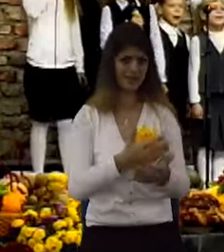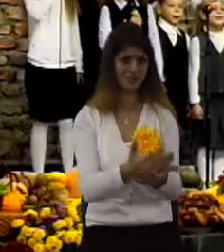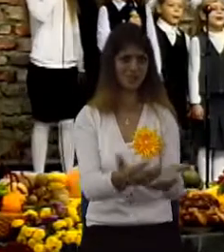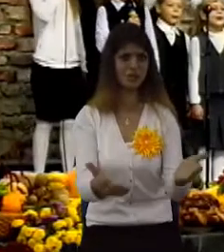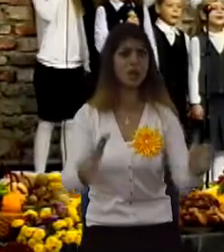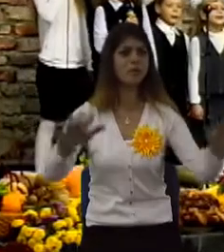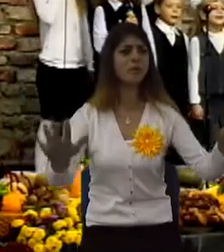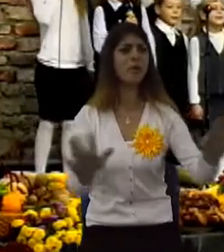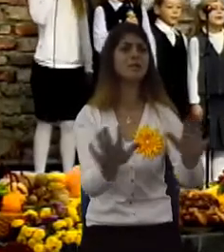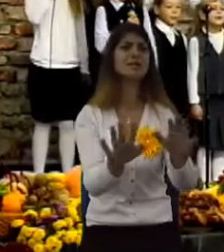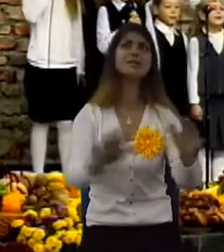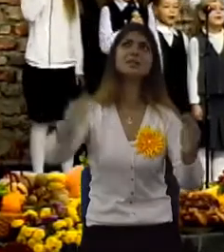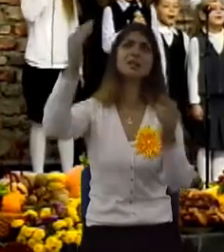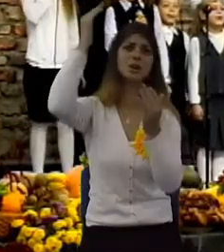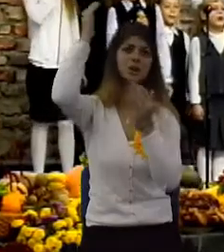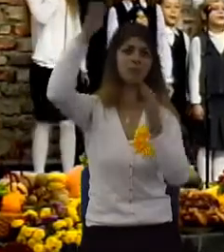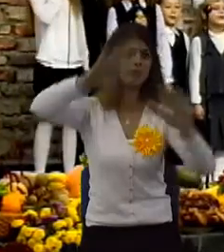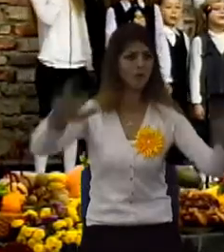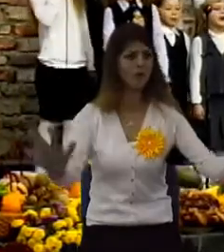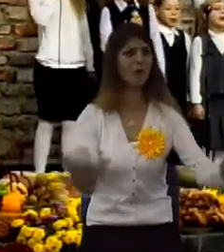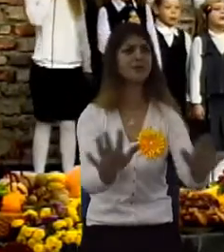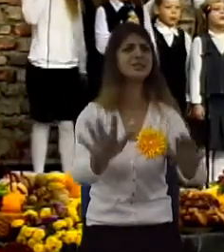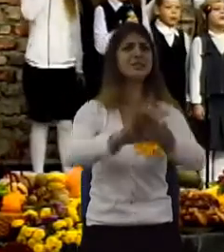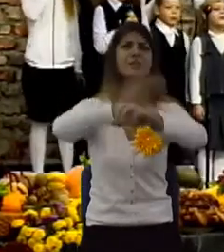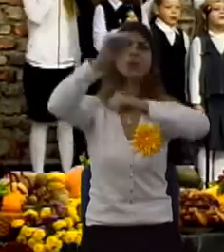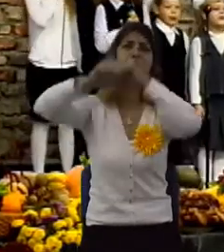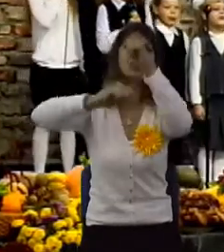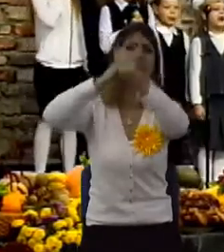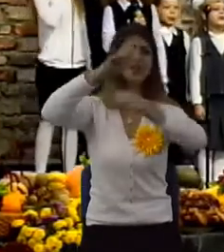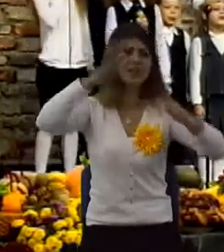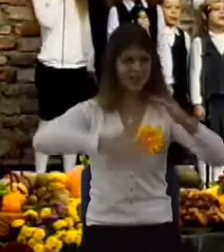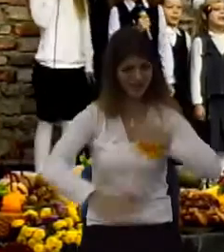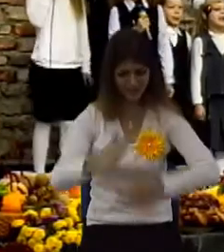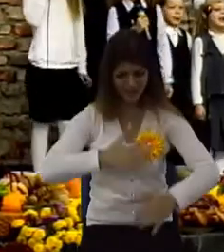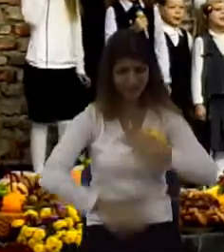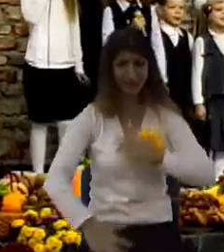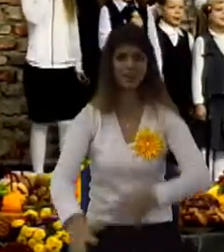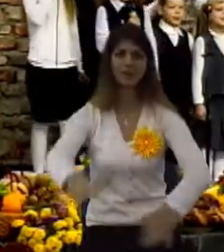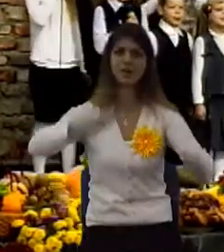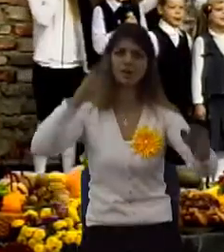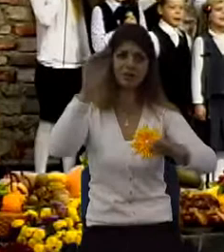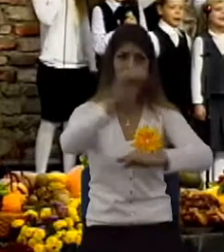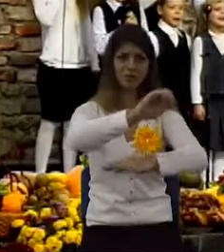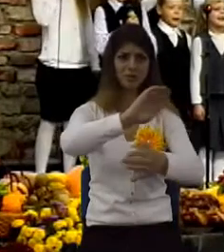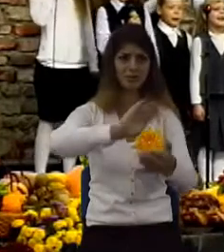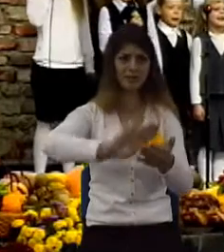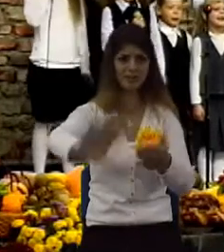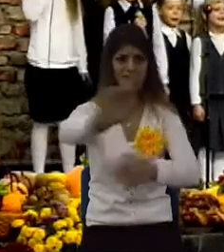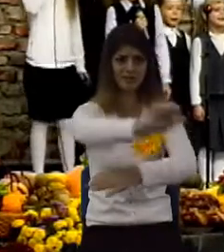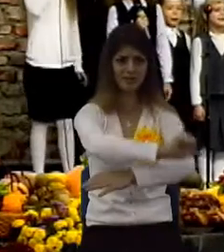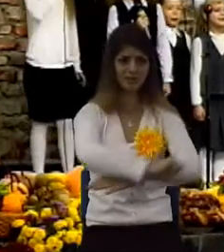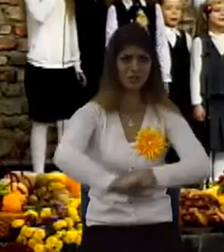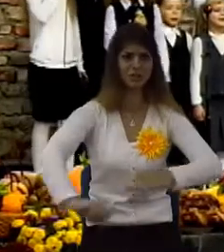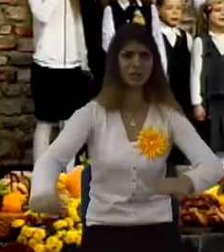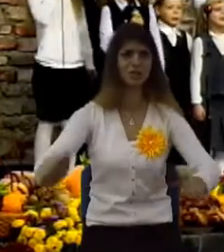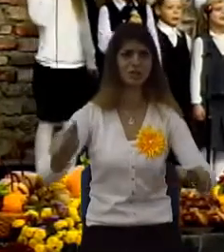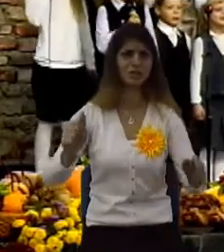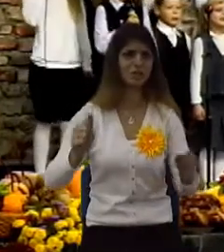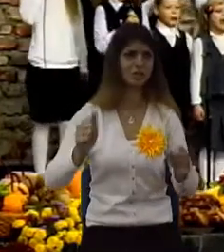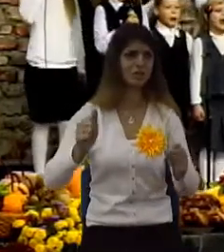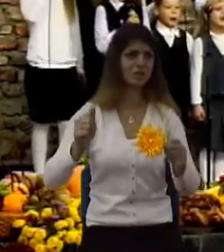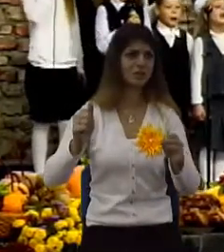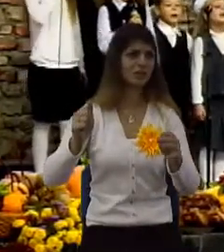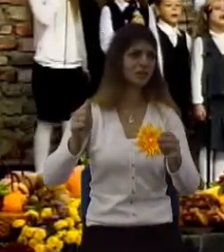грех. Пойте Ему, пойте хвалу, радуйтесь без конца. На